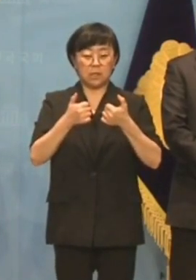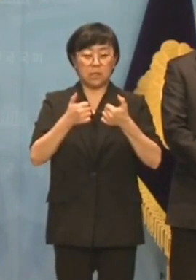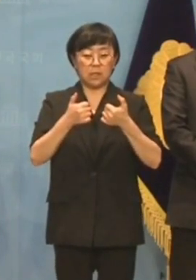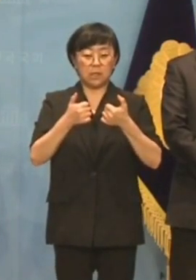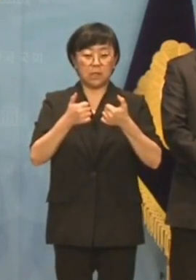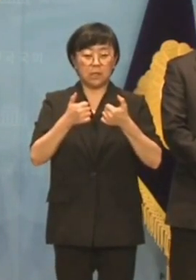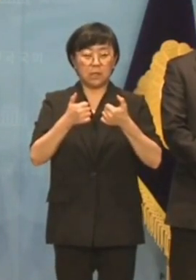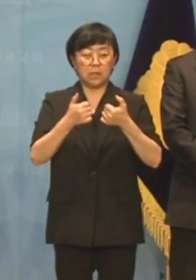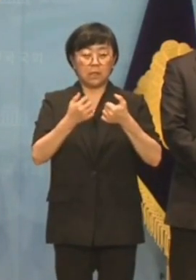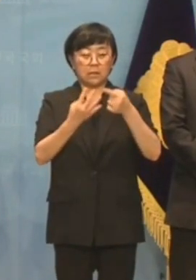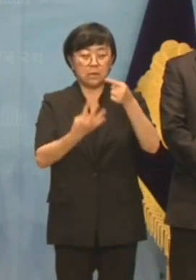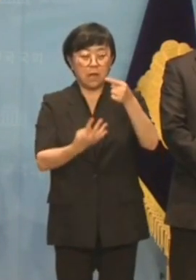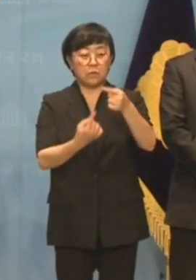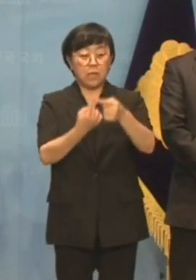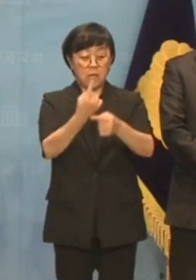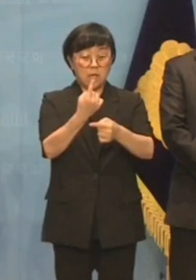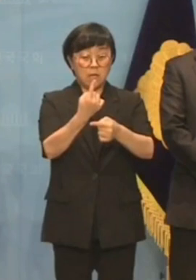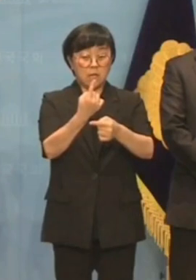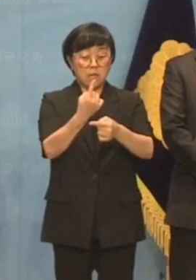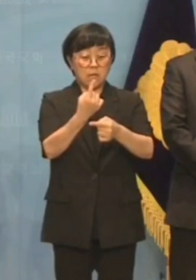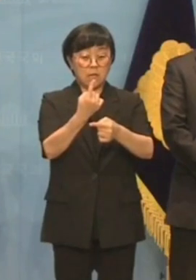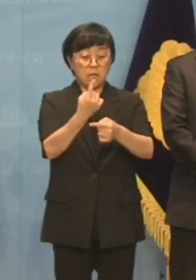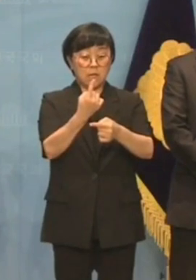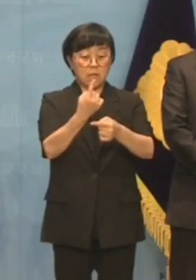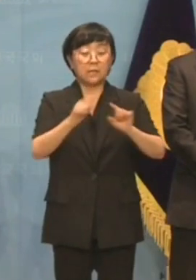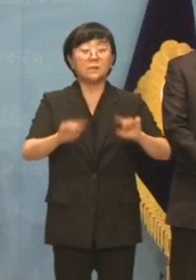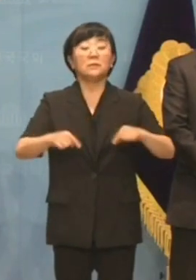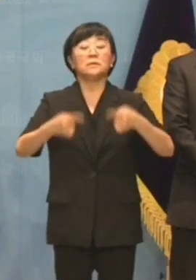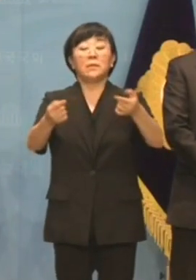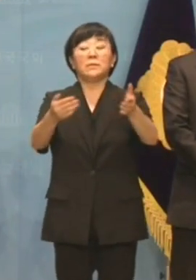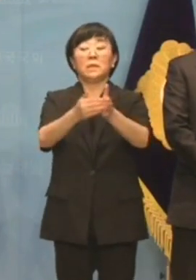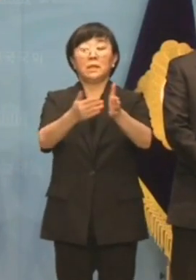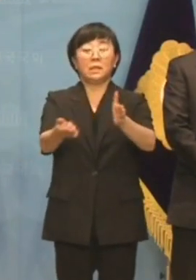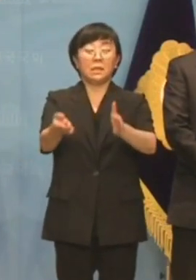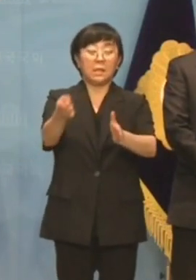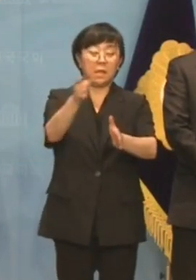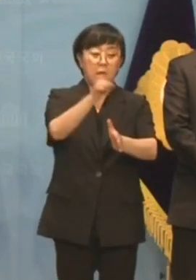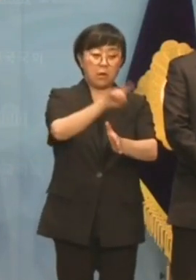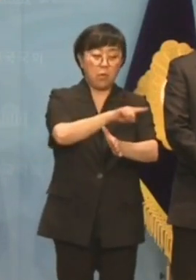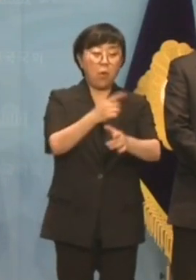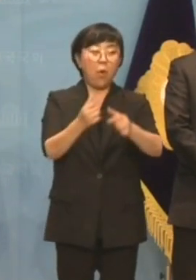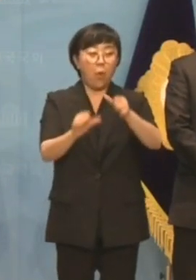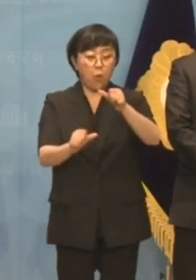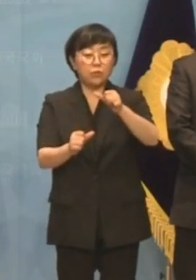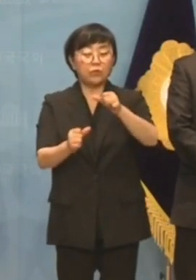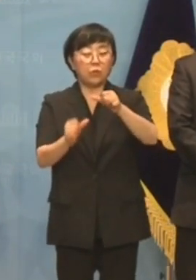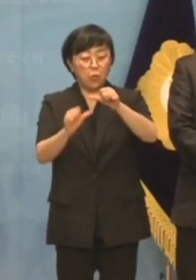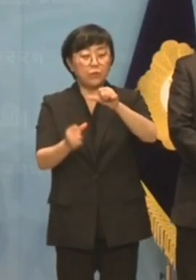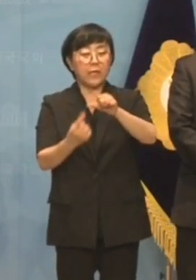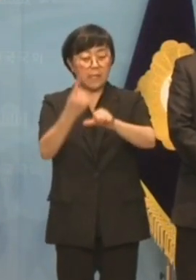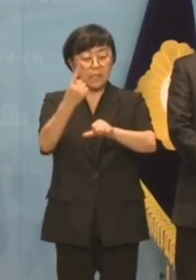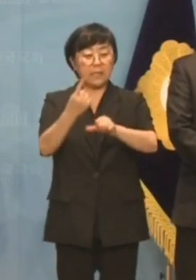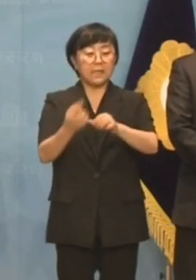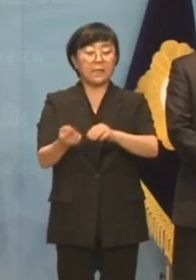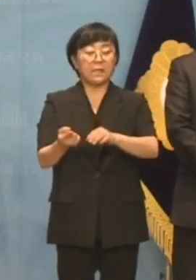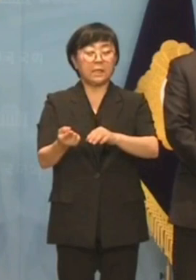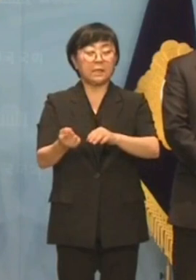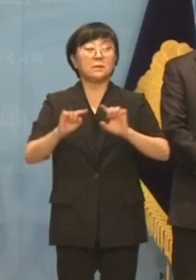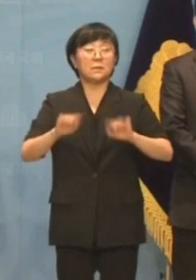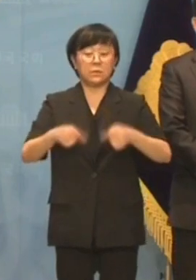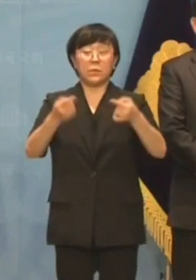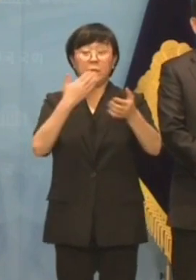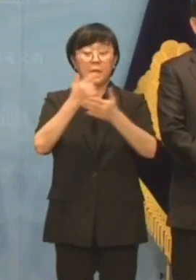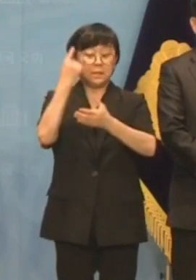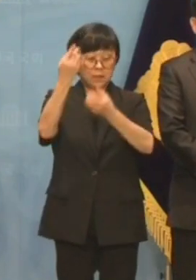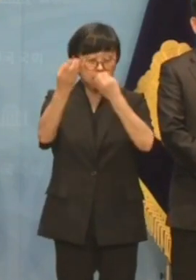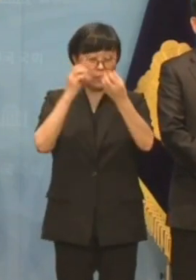전원위원회는 4분의 1이 참석하고 5분의 1 이상이 참석하면 되는 겁니다. 질의하는